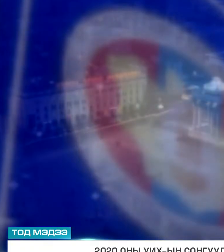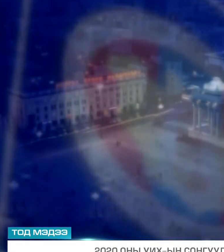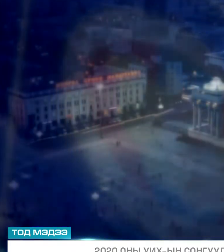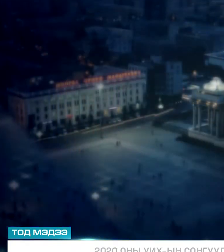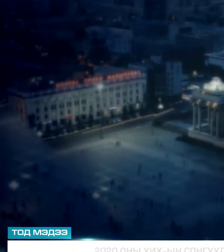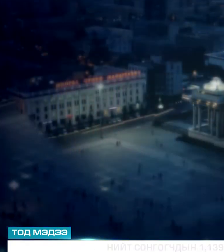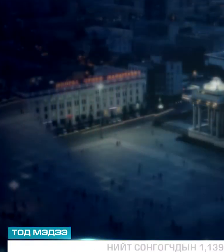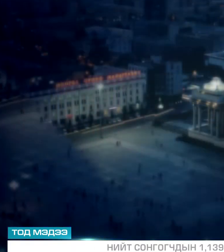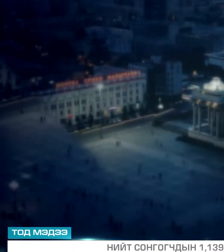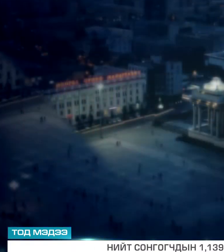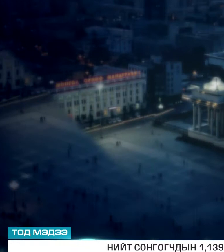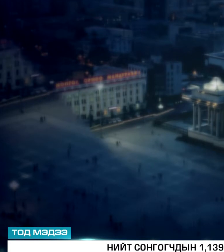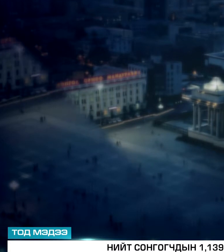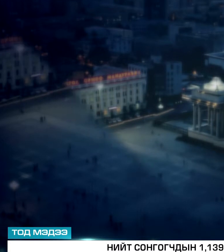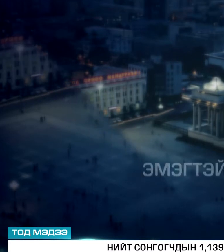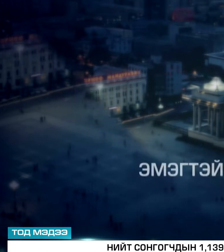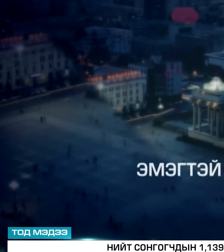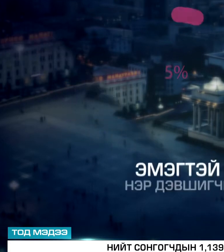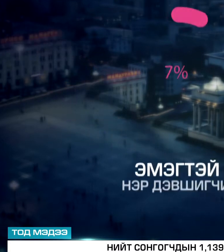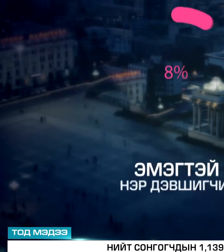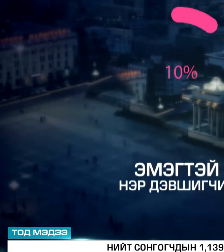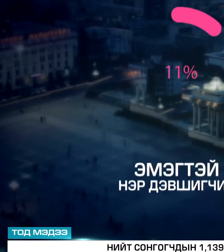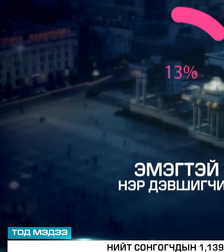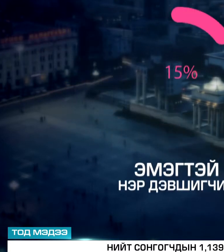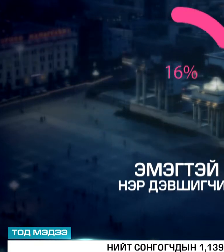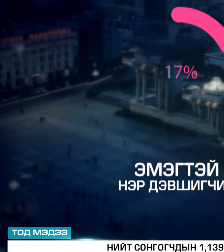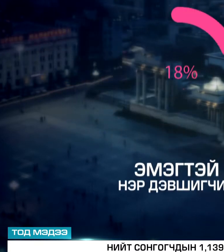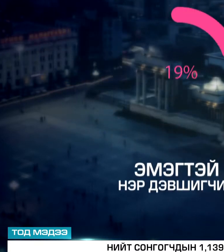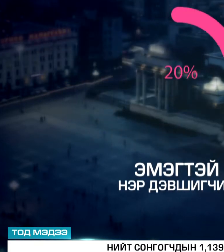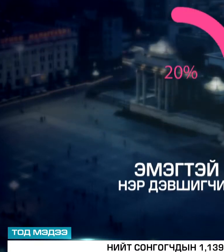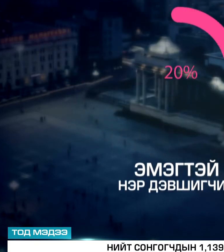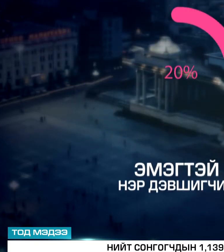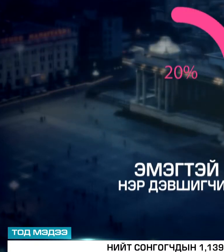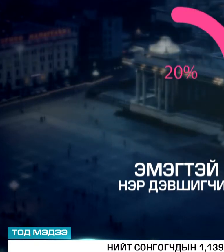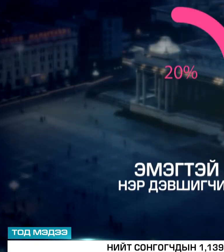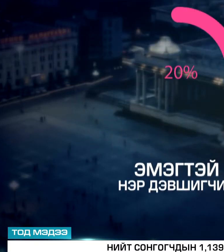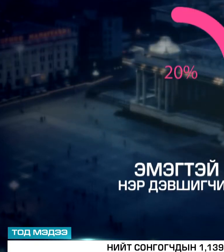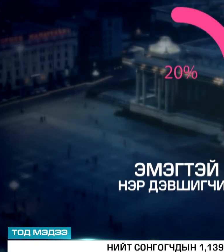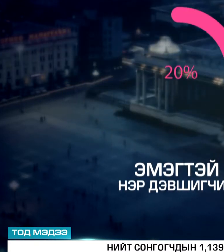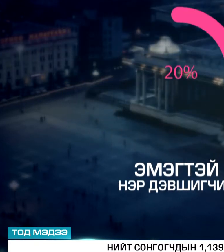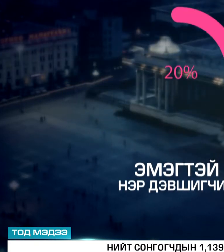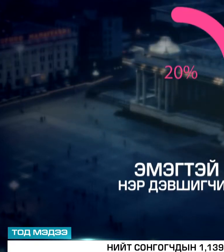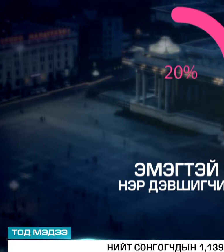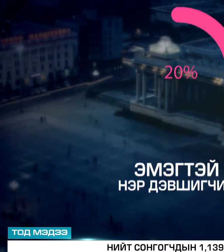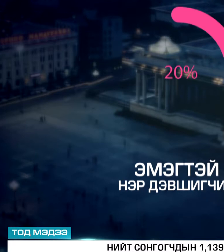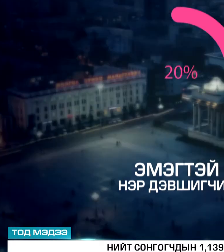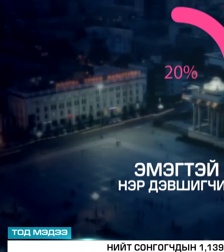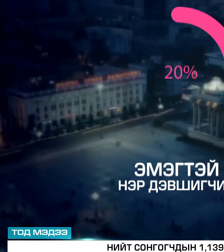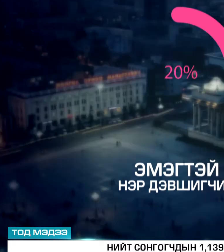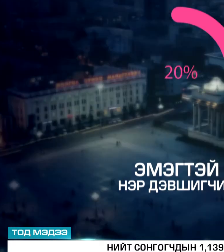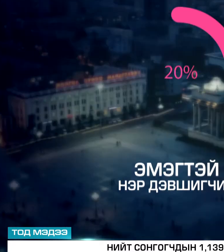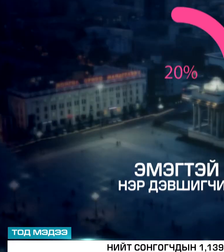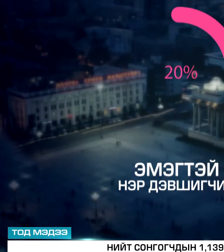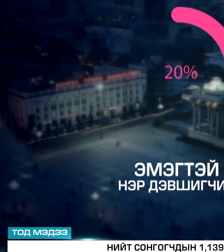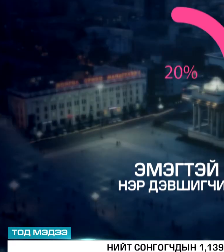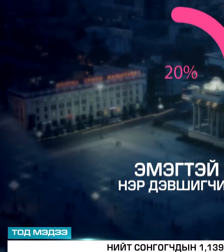өрсөлдүүлж байгаа юм. За мөн нийт нэр дэвшигчдийн 70% эрчүүд эзэлж байгаа бол 20% эмэгтэйчүүд эзэлж байгаа статистикийг сонгуулийн